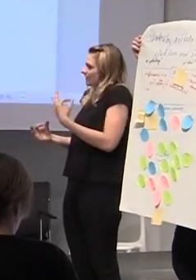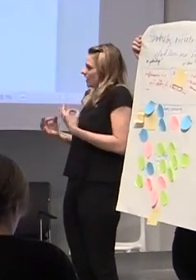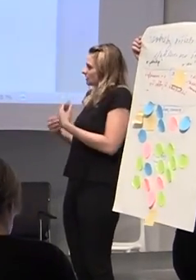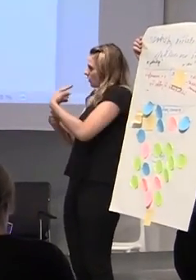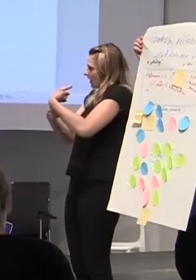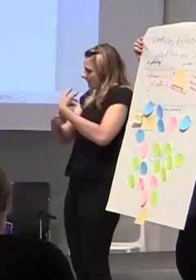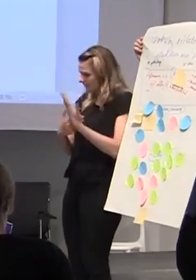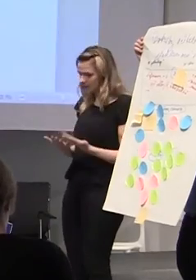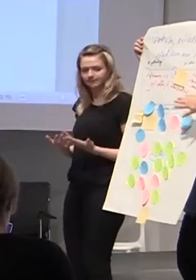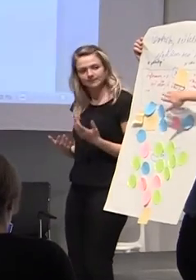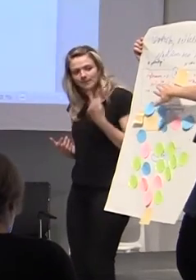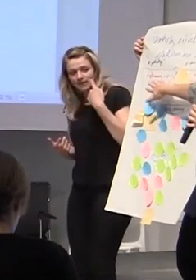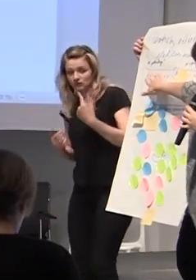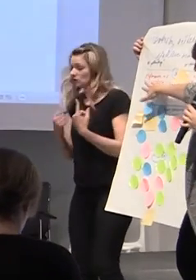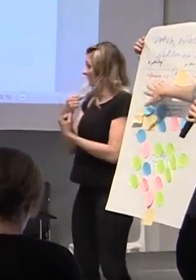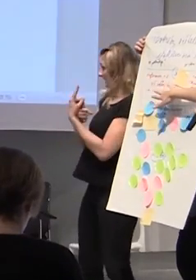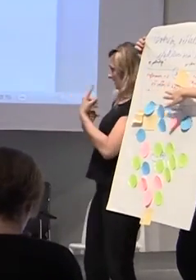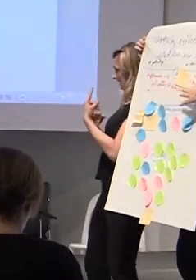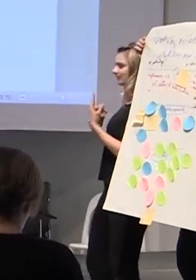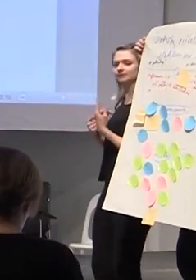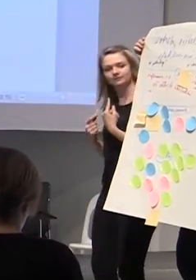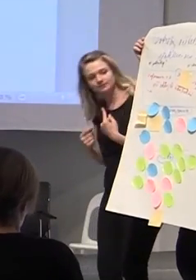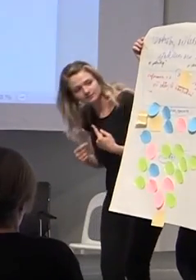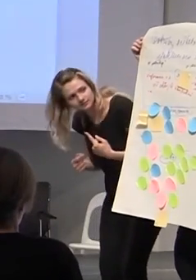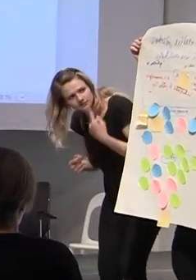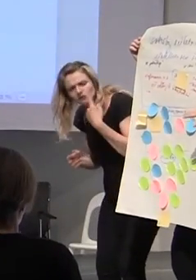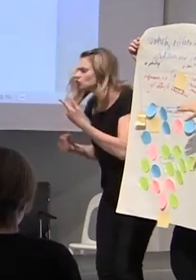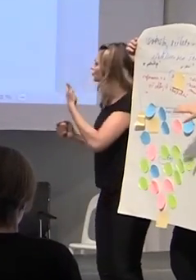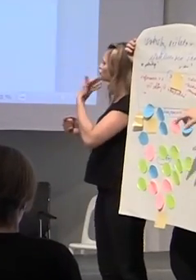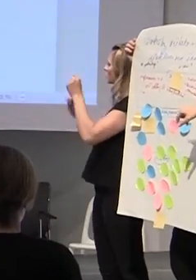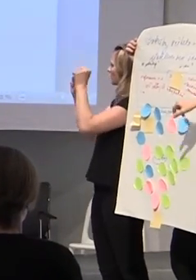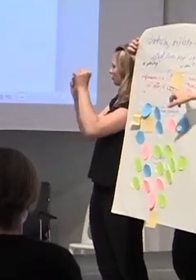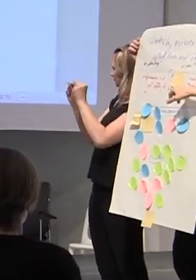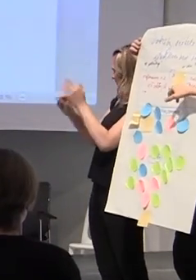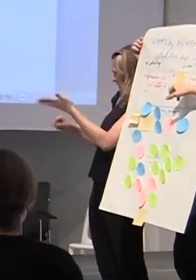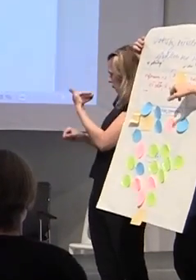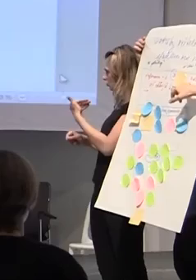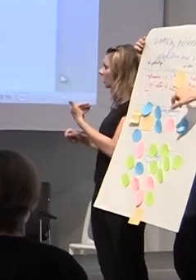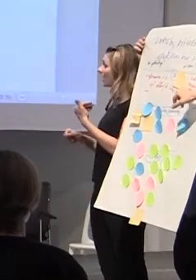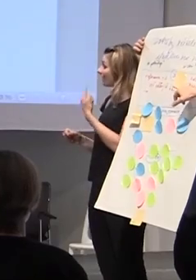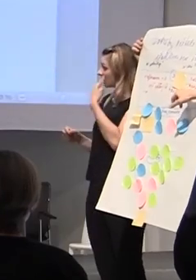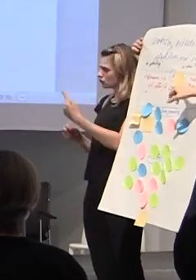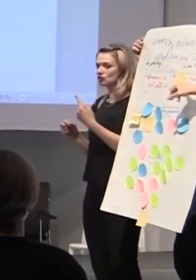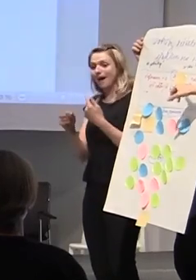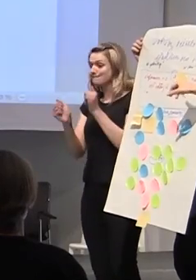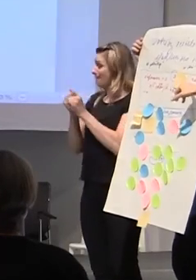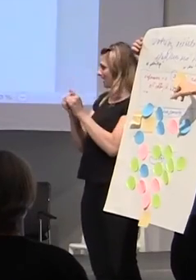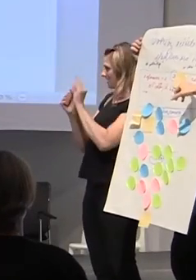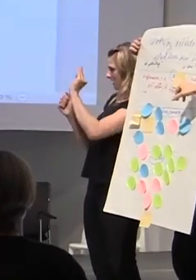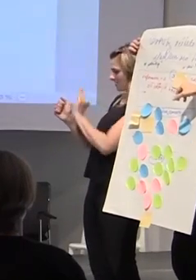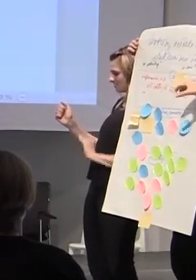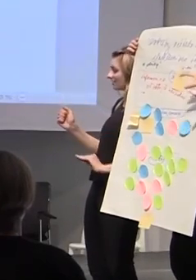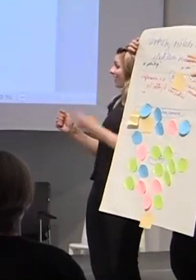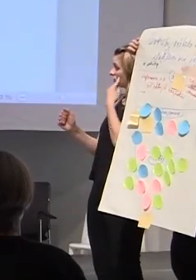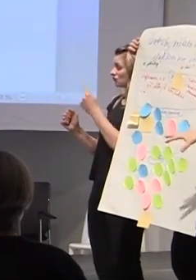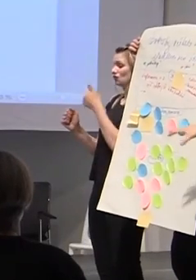je výsledek naší skupiny a odmyslíte si ty nápisy, ty červené, tak až na pouze jediný papírek tady, co můžu